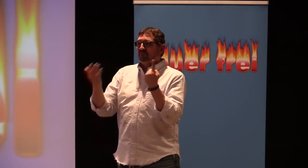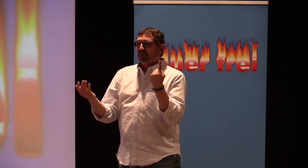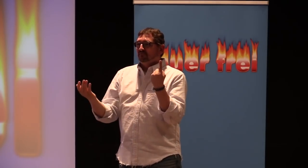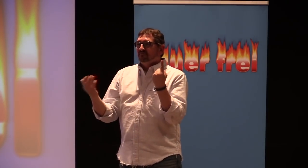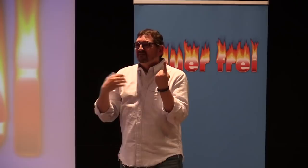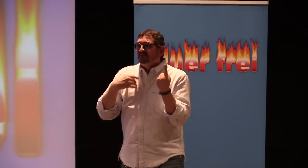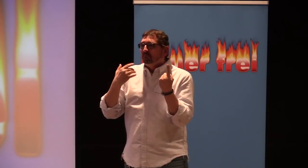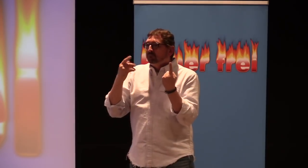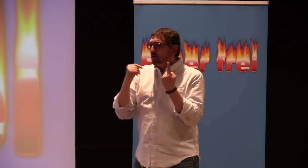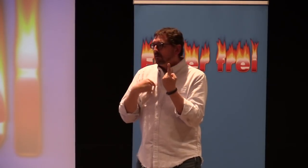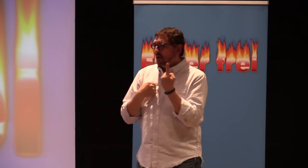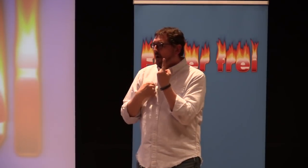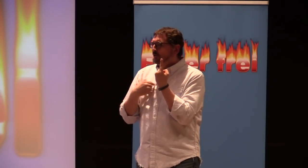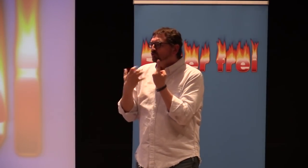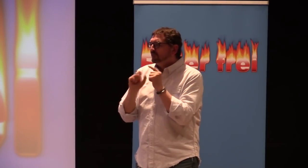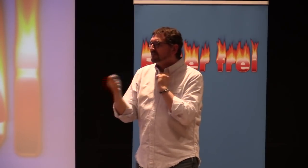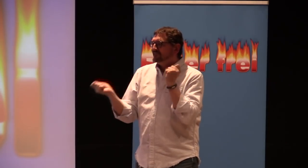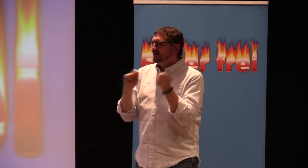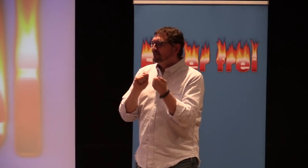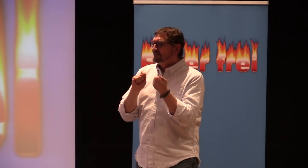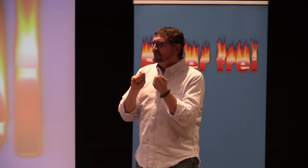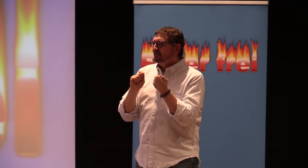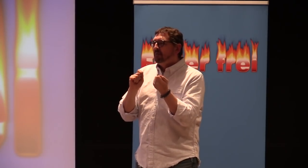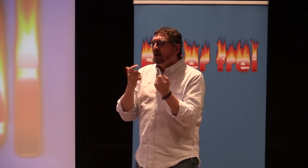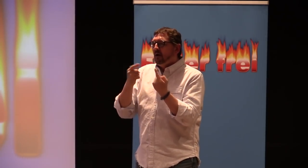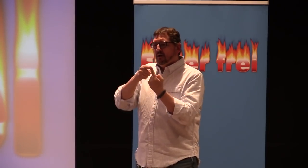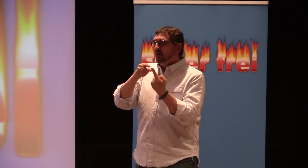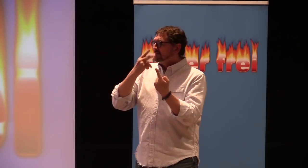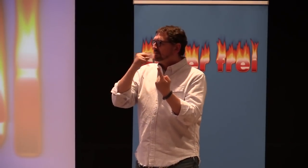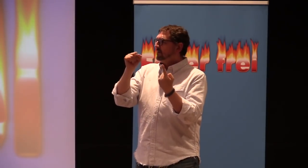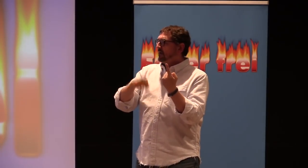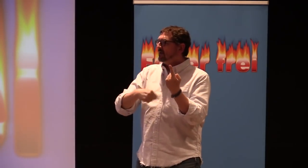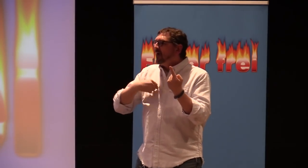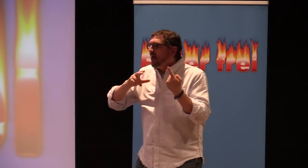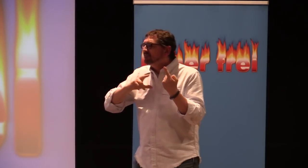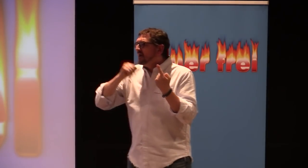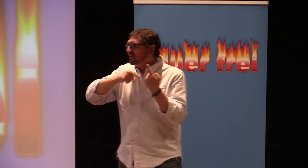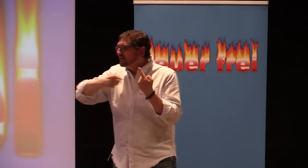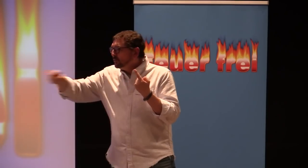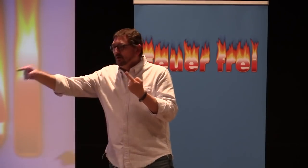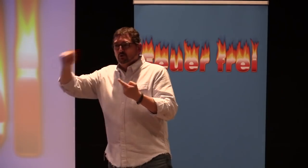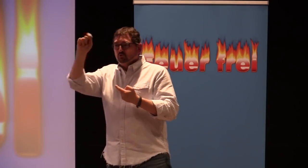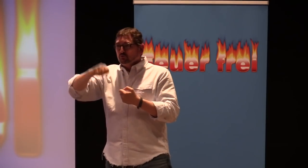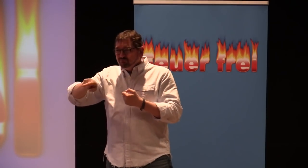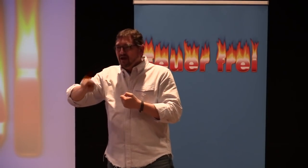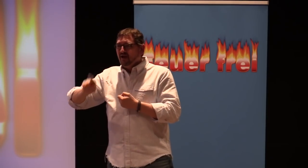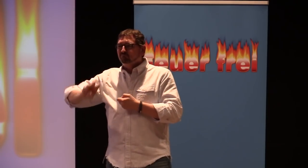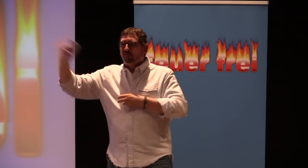Also da war ich auch mit unter anderem federführend dabei, diese Veränderungen herbeizuführen bei der Deutschen Telekom. Und dafür gab es halt